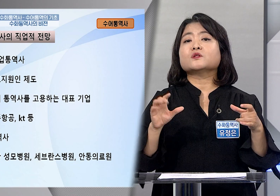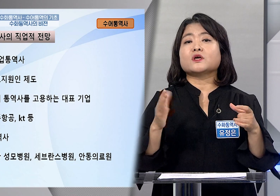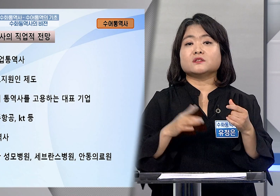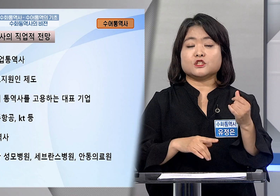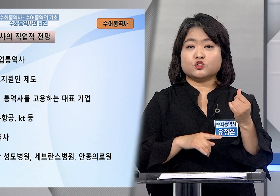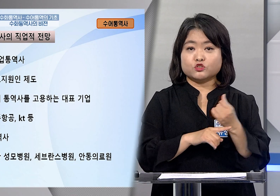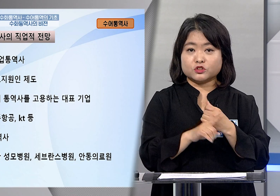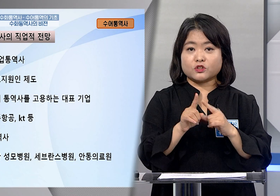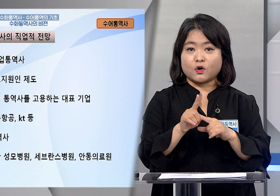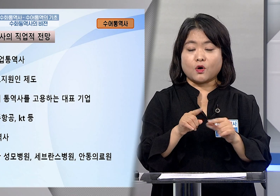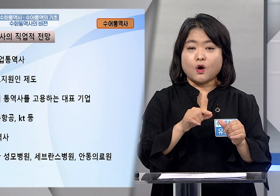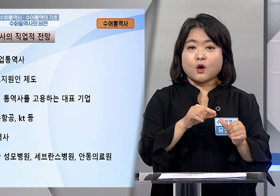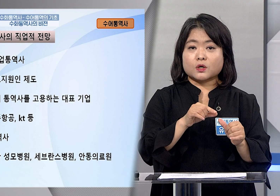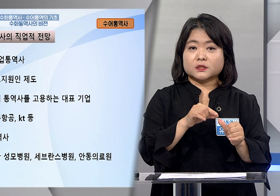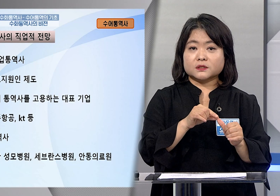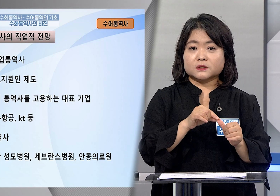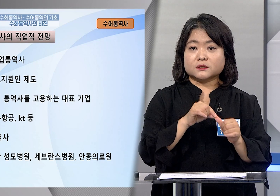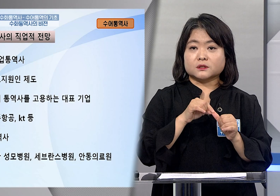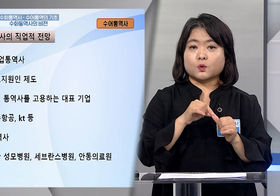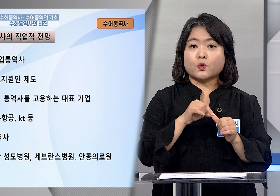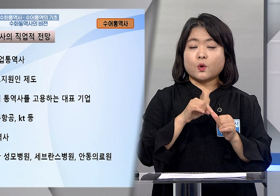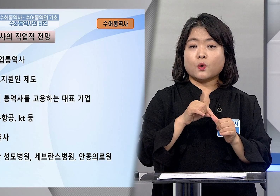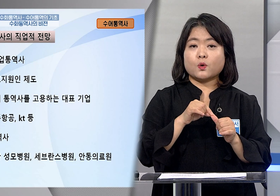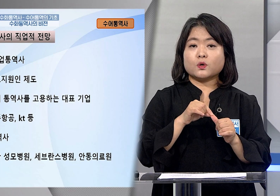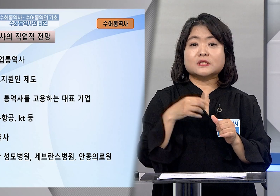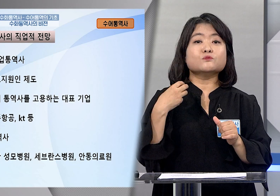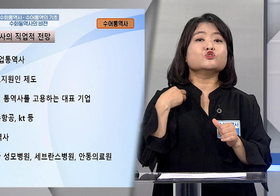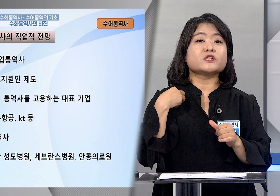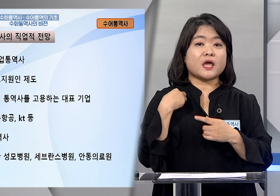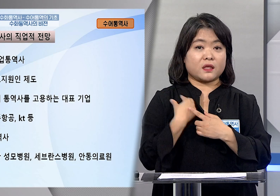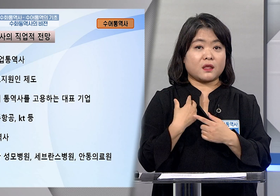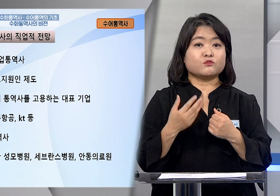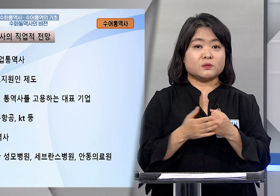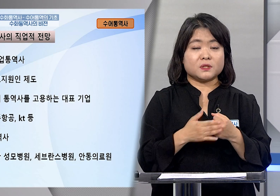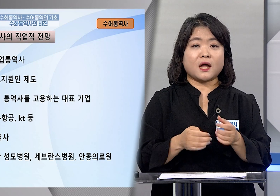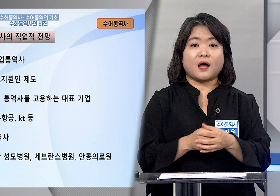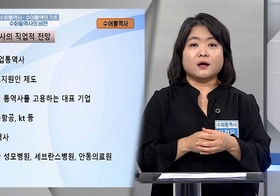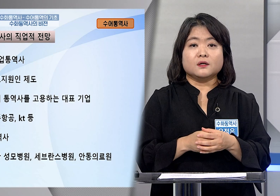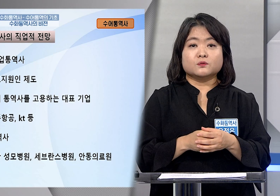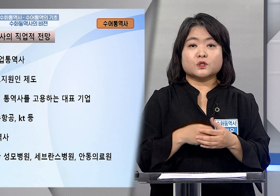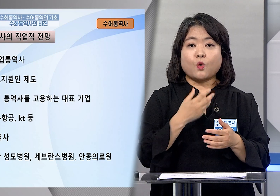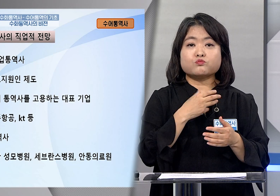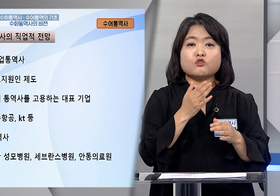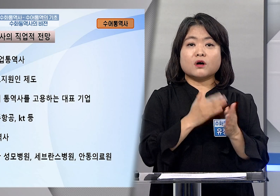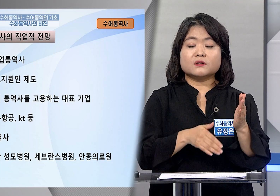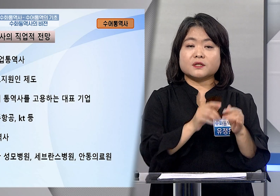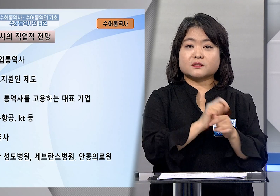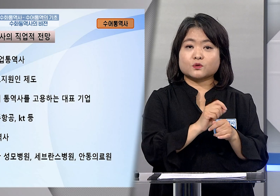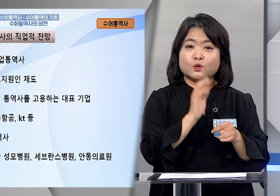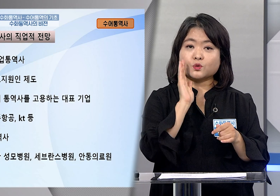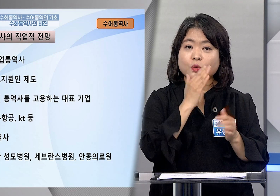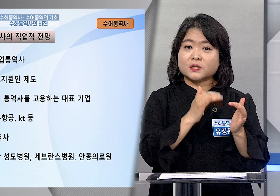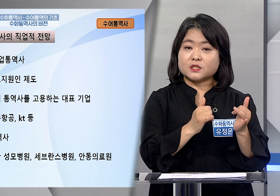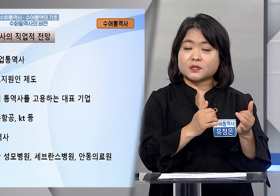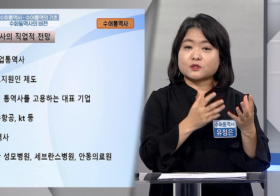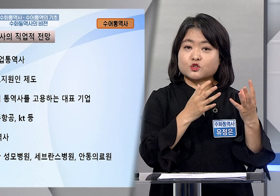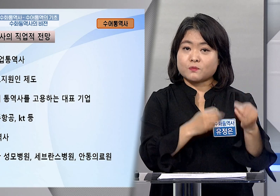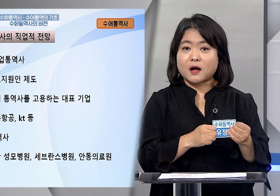되는 이유는요. 그 고용 의무제 때문입니다. 우리 공무원에서도 농인이 상당수